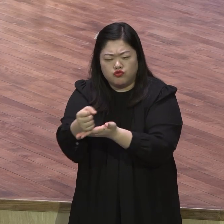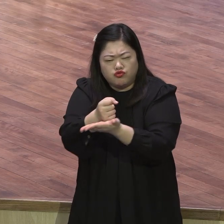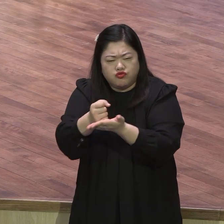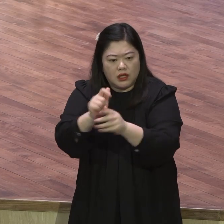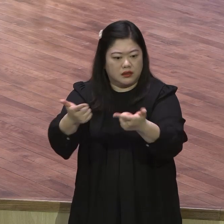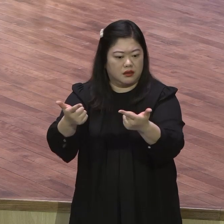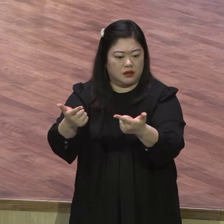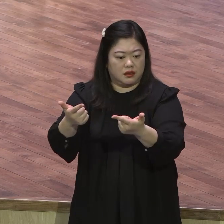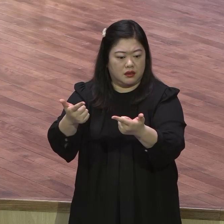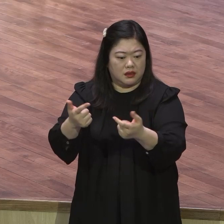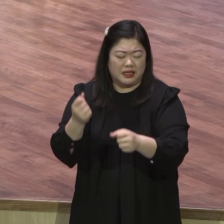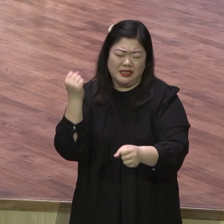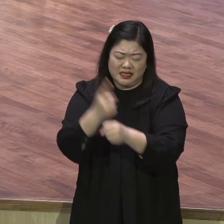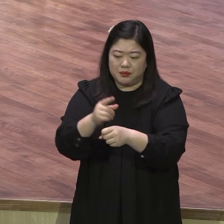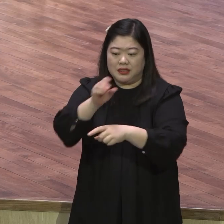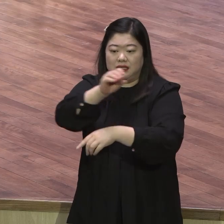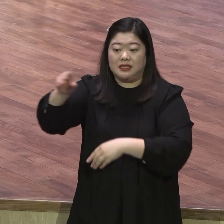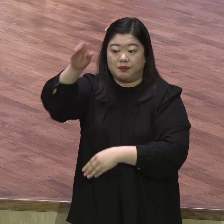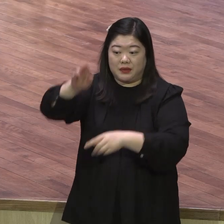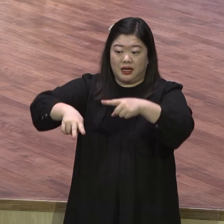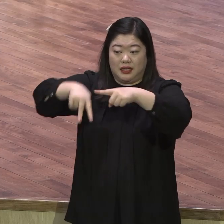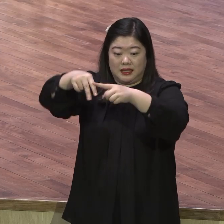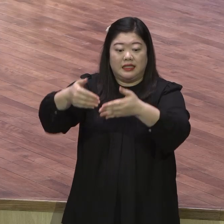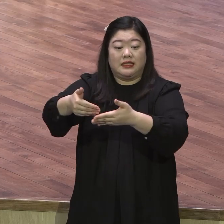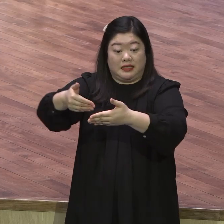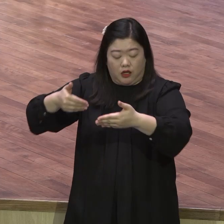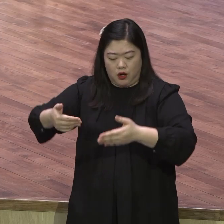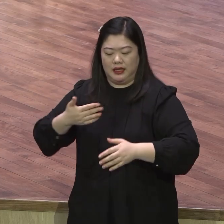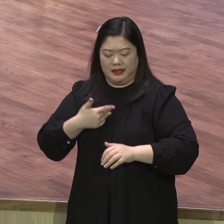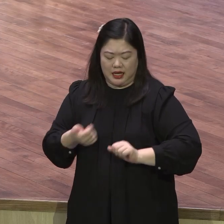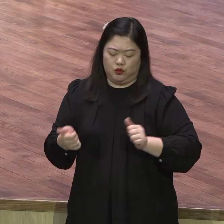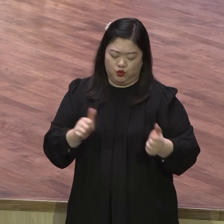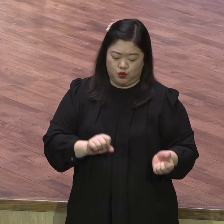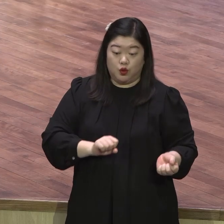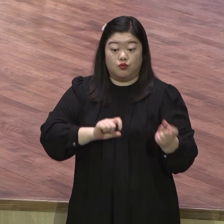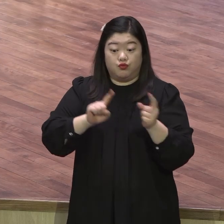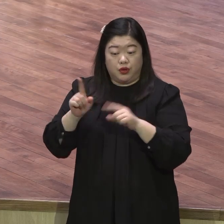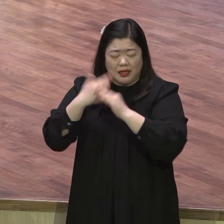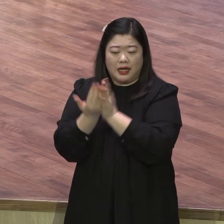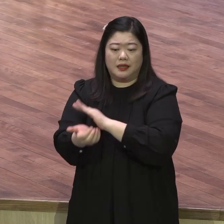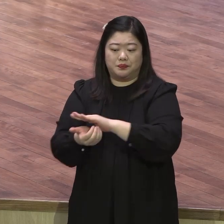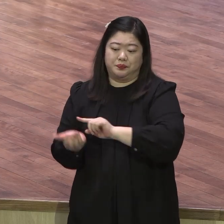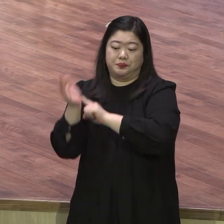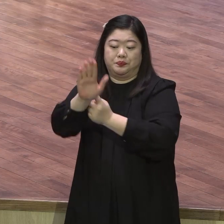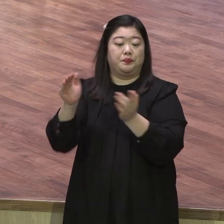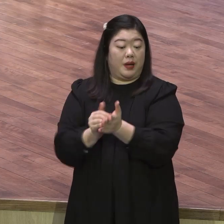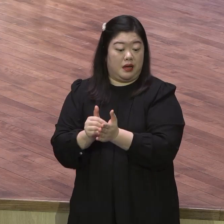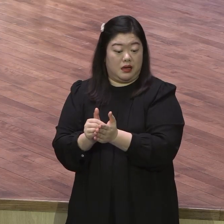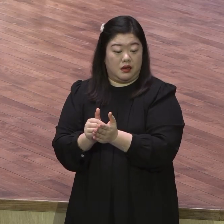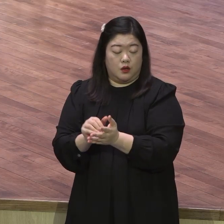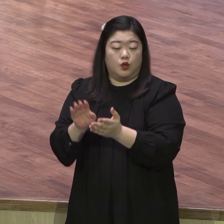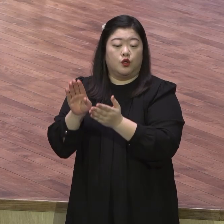예수님께서 십자가 지시기 전에 다 말씀하셨던 내용이 성취된 것 뿐이에요.